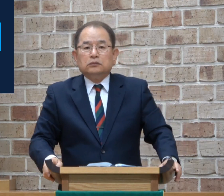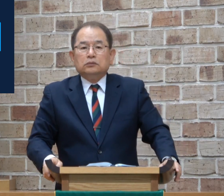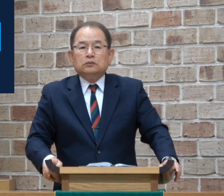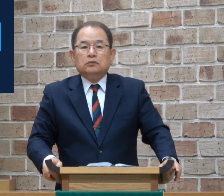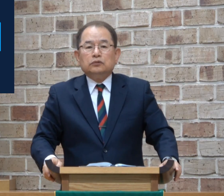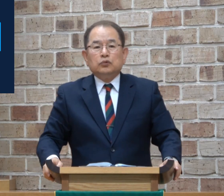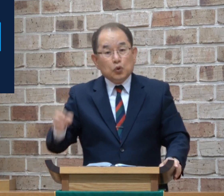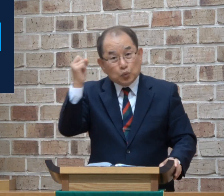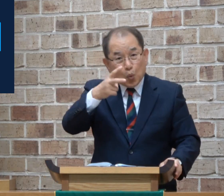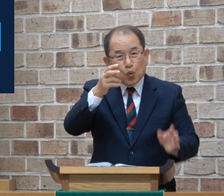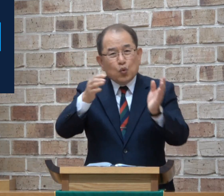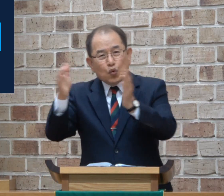또한 죽은 예배와,